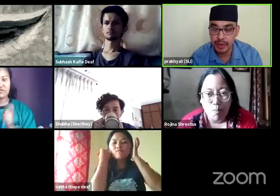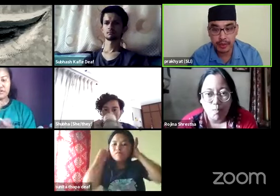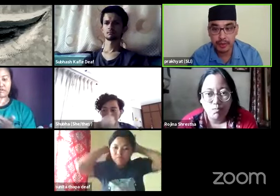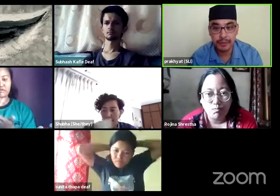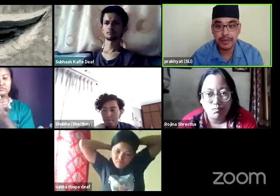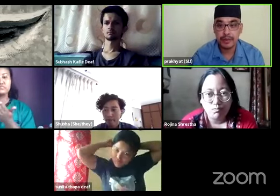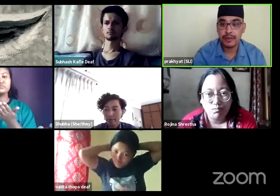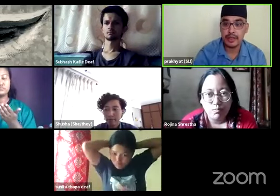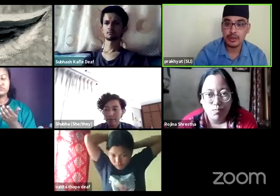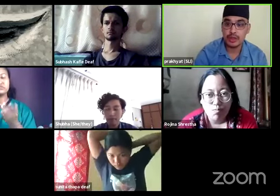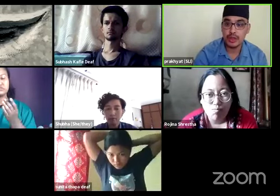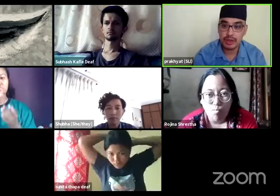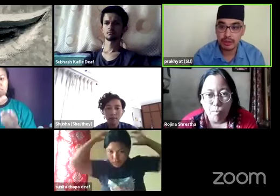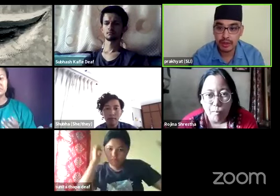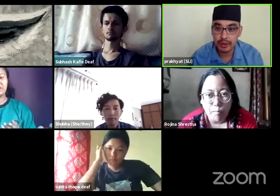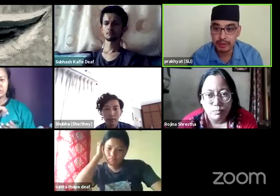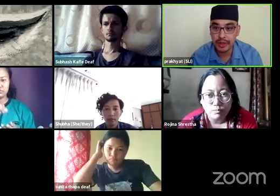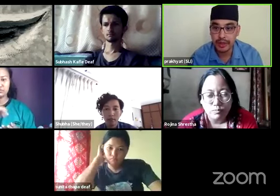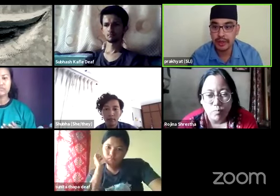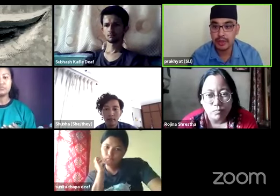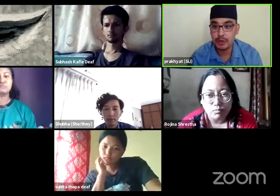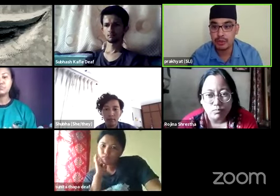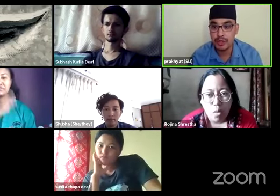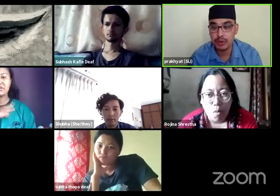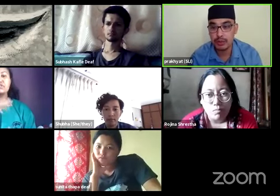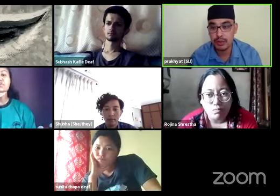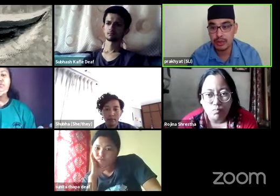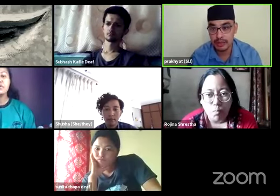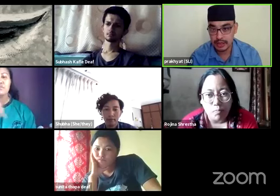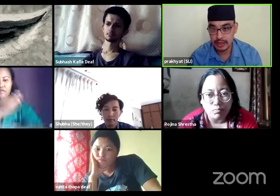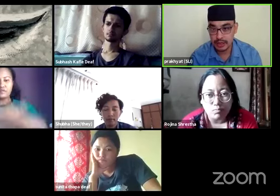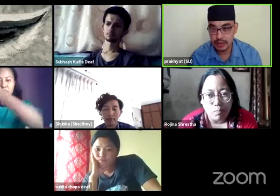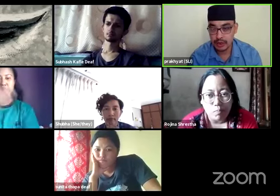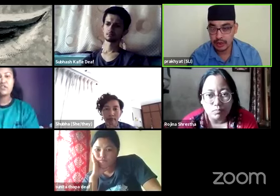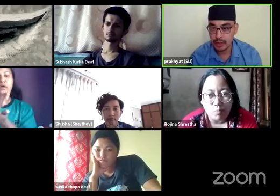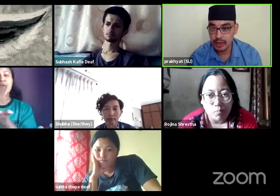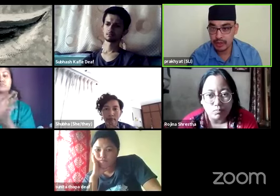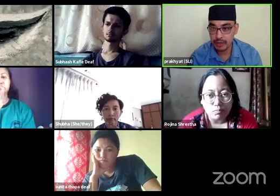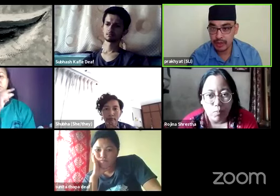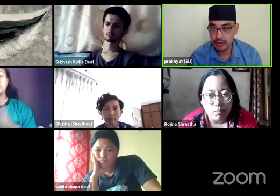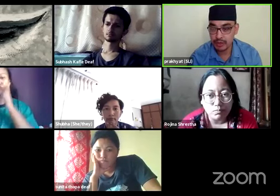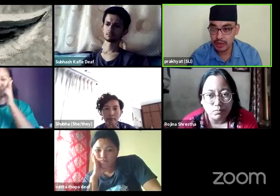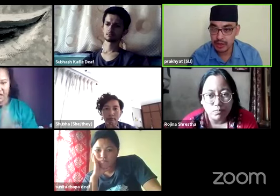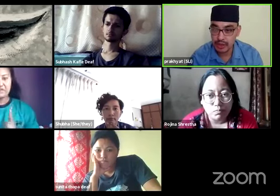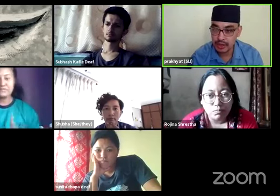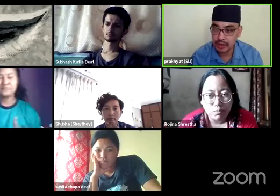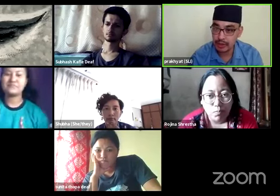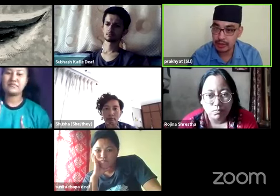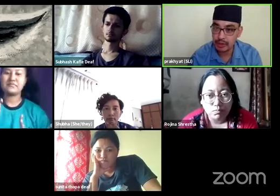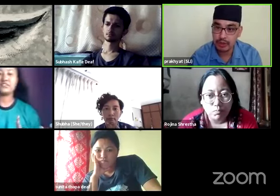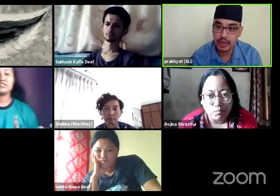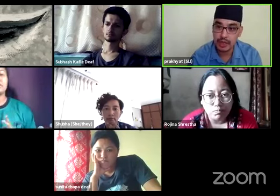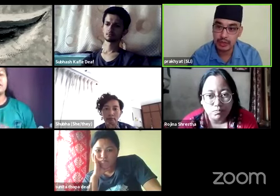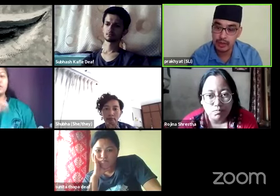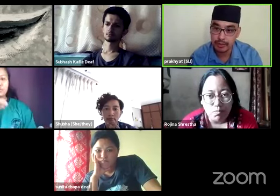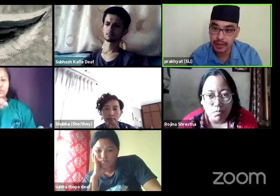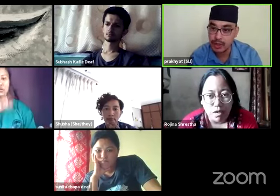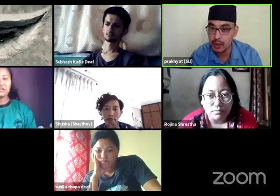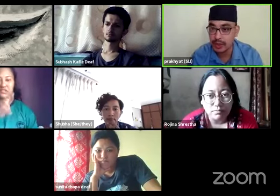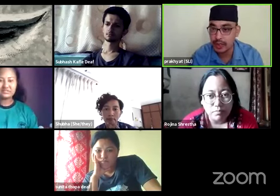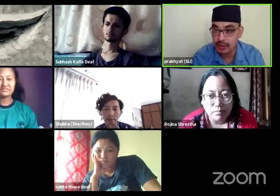मेम्बर नै हो अनि जुन अहिले यो छलफलहरू भए जुन विषयको अब जुन अब युवा युवतीमा जुन प्रजनन स्वास्थ्य सम्बन्धी कुरा,